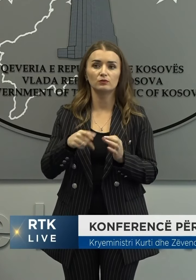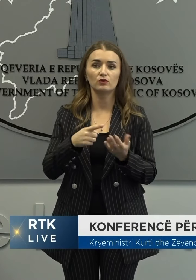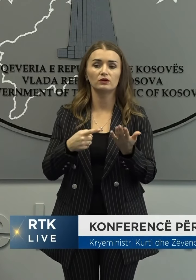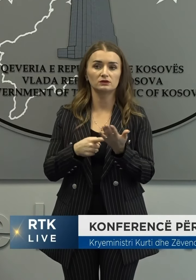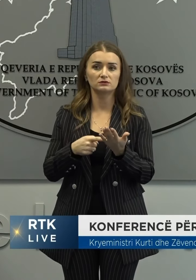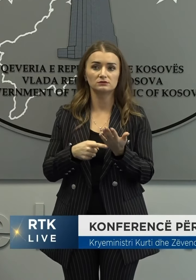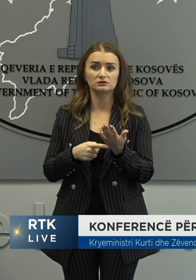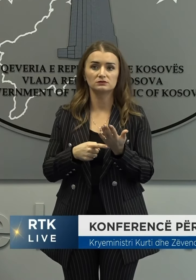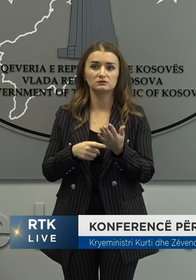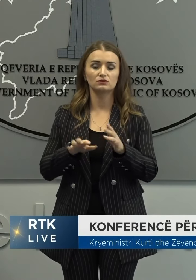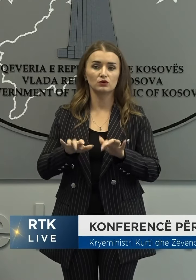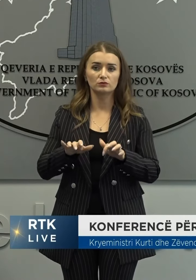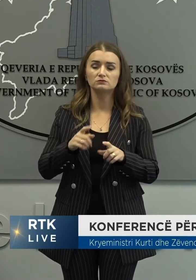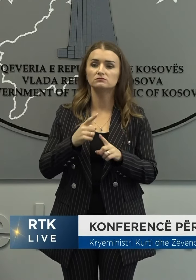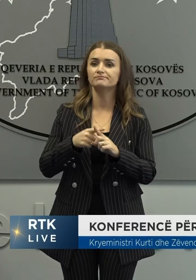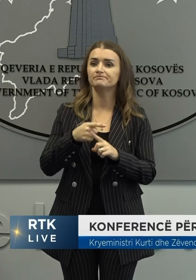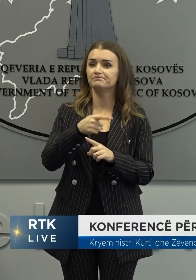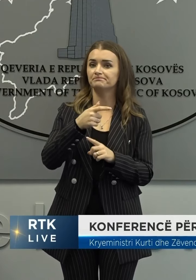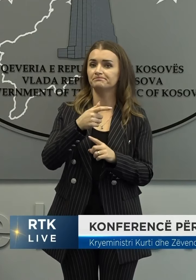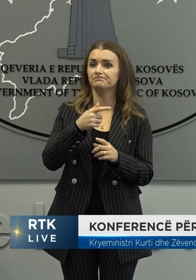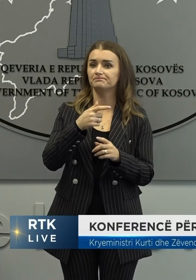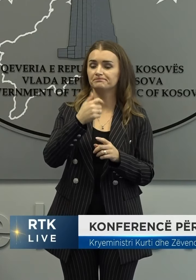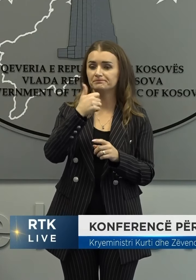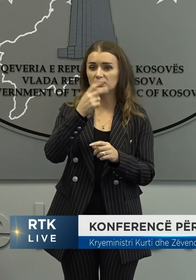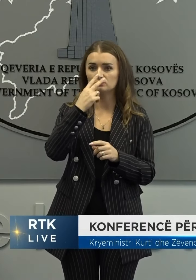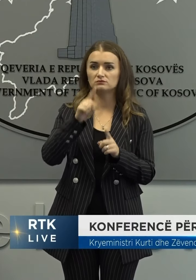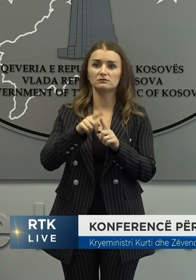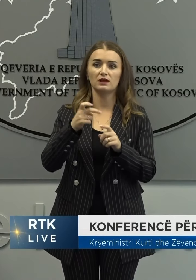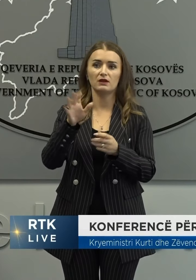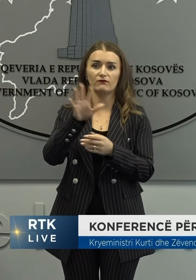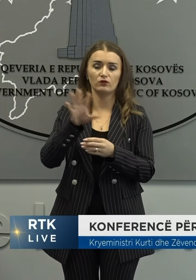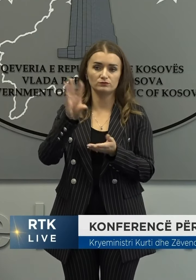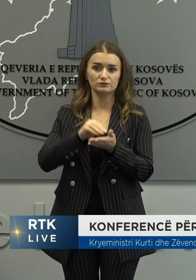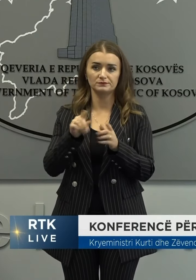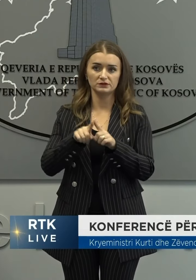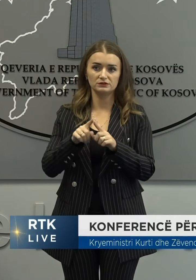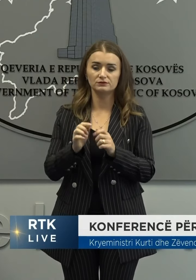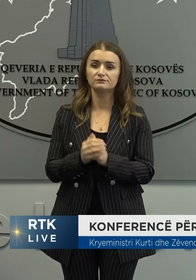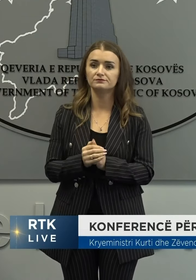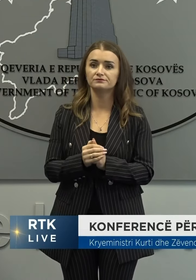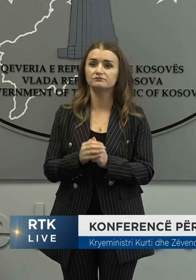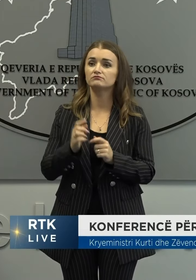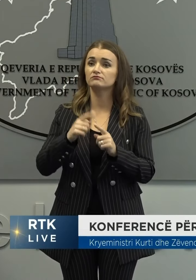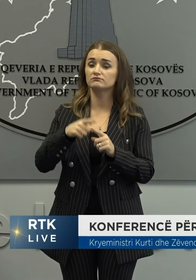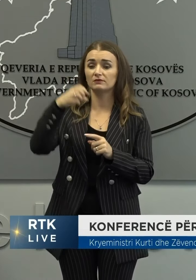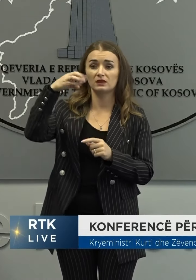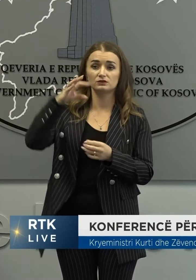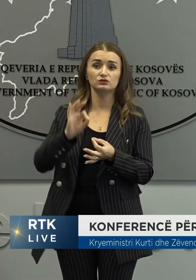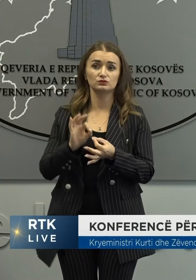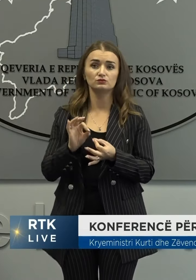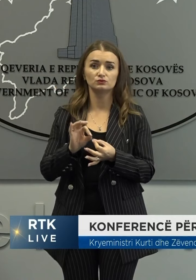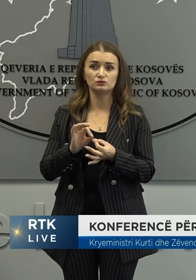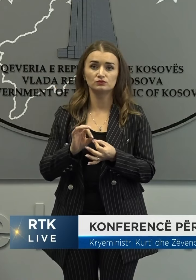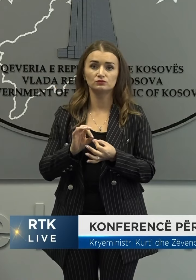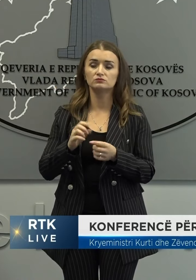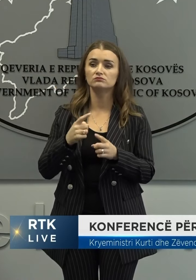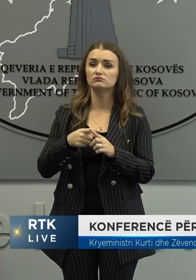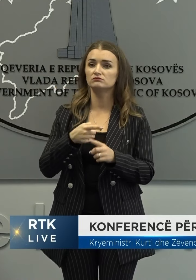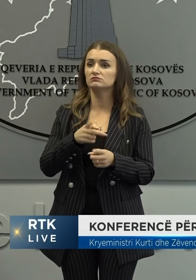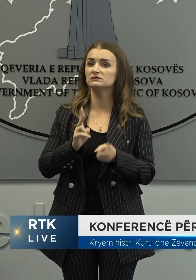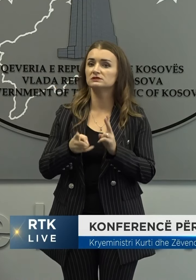dhe standardet e sigurisë të Bashkimit Evropian. Tek eficiencë energjisë kemi zbatimin e direktivës së eficiencës së